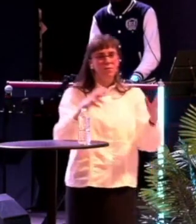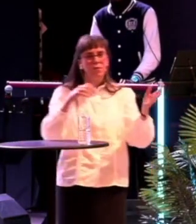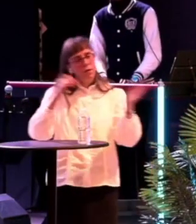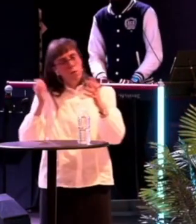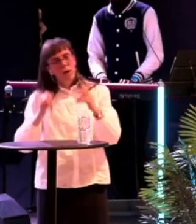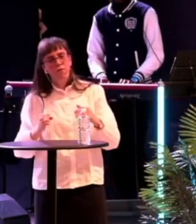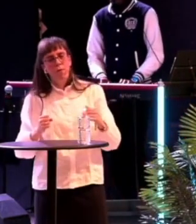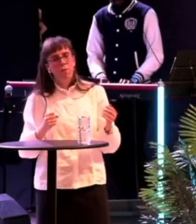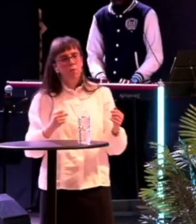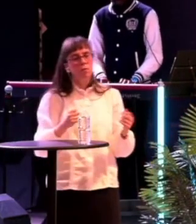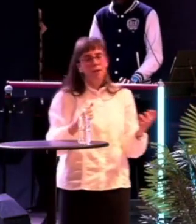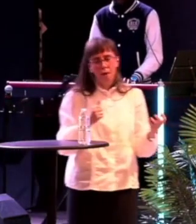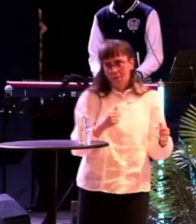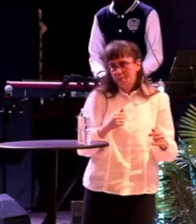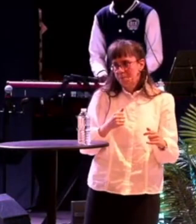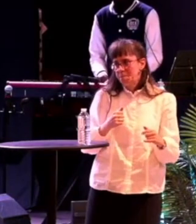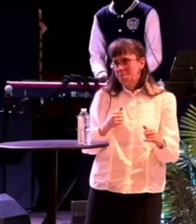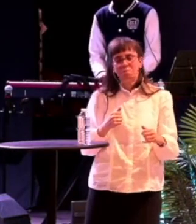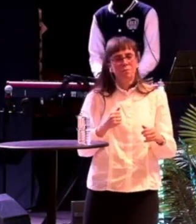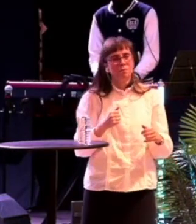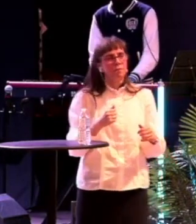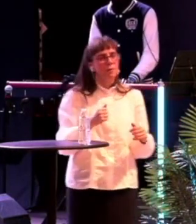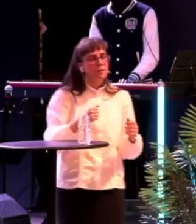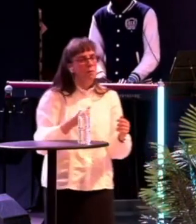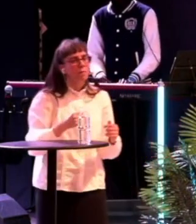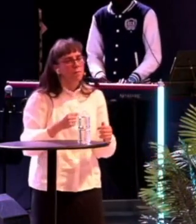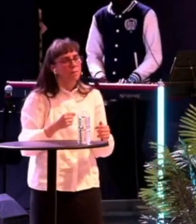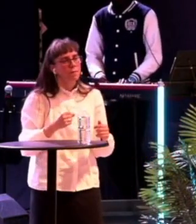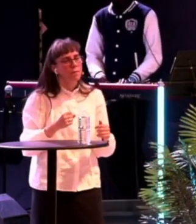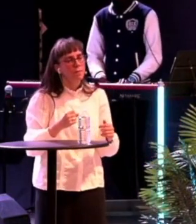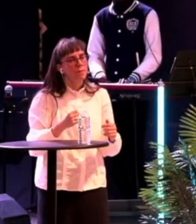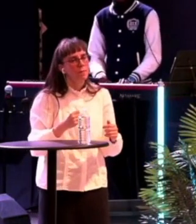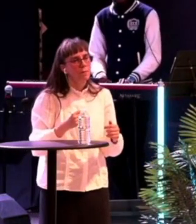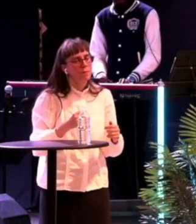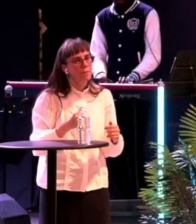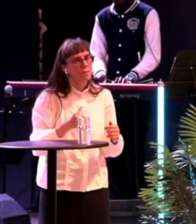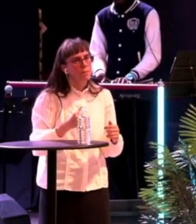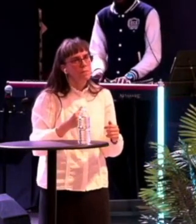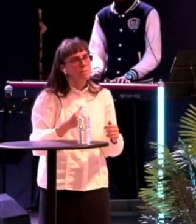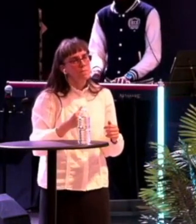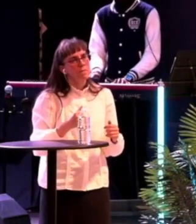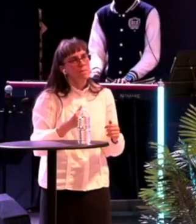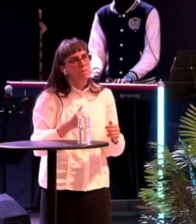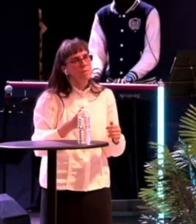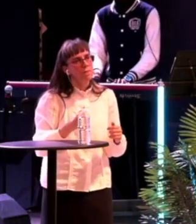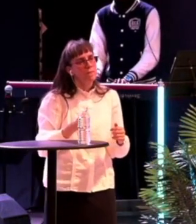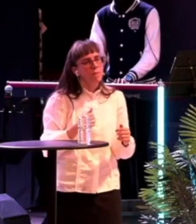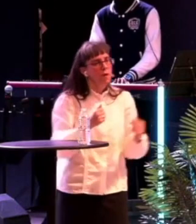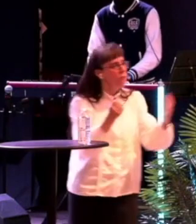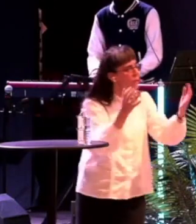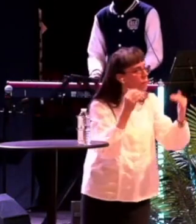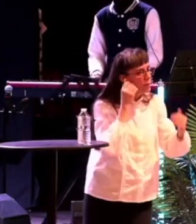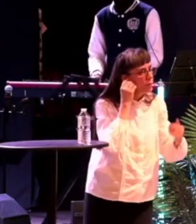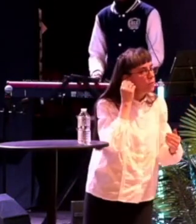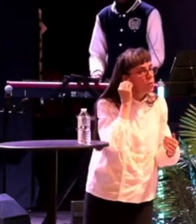kilometers away from Mount Carmel. La bataille finale avant que ne vienne le règne des mille ans.